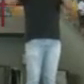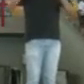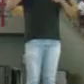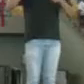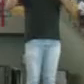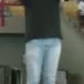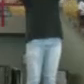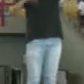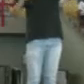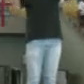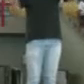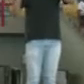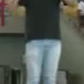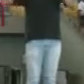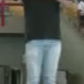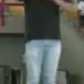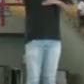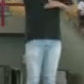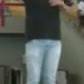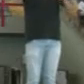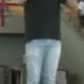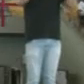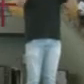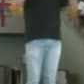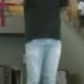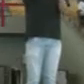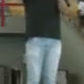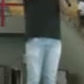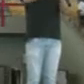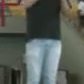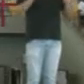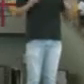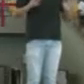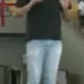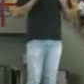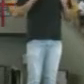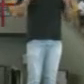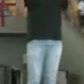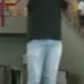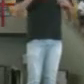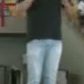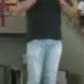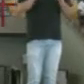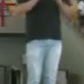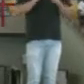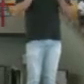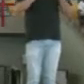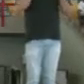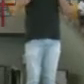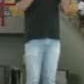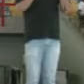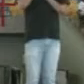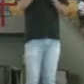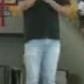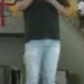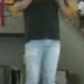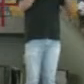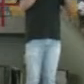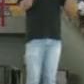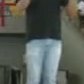proposto? Isso sim, nós vamos guardar para o fim do texto, tá? O que deve ser feito, como deve ser feito, mas